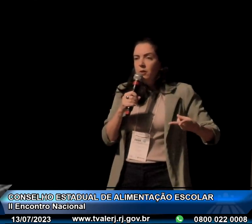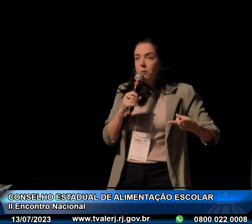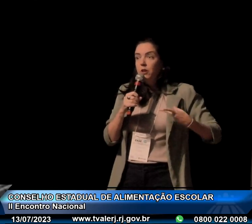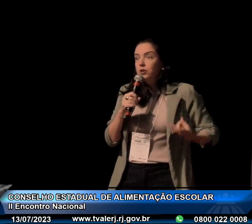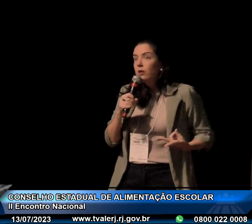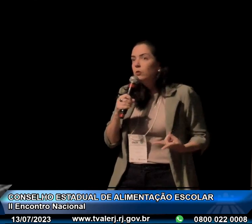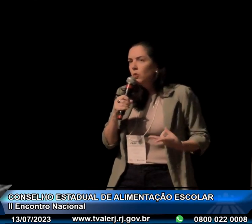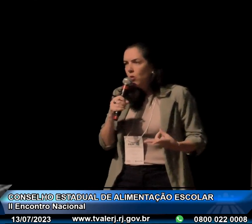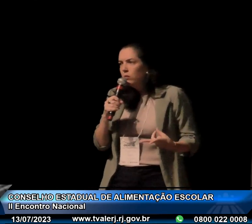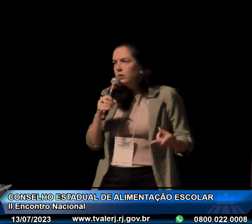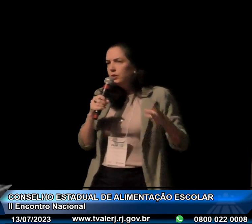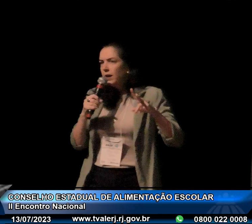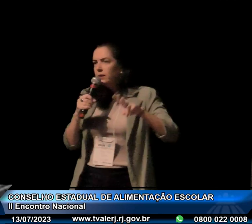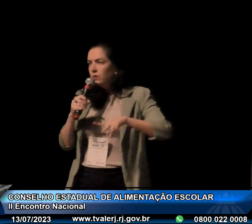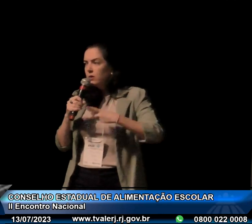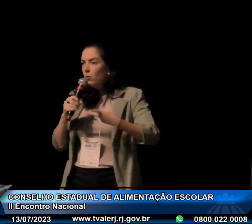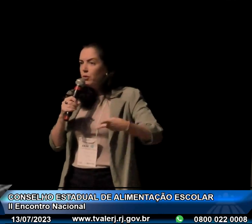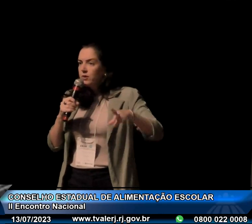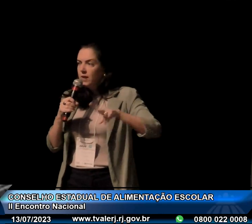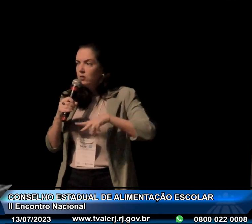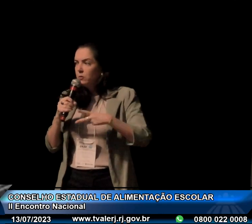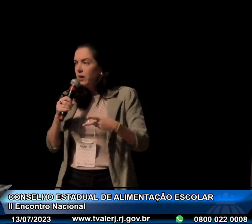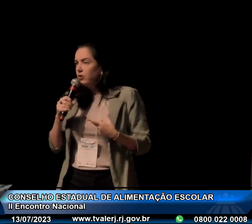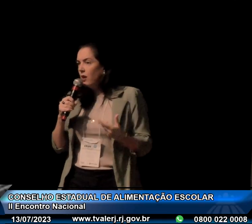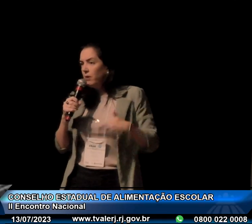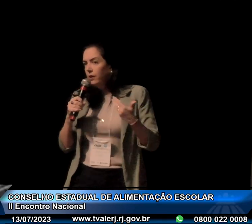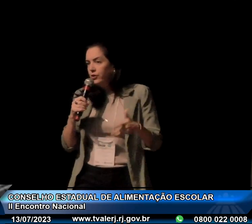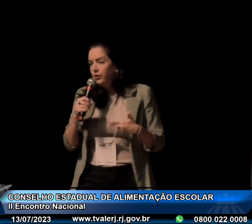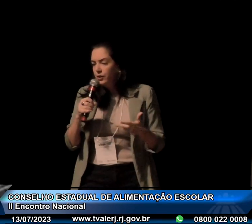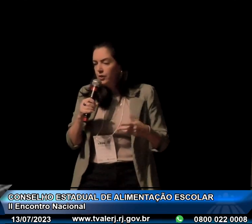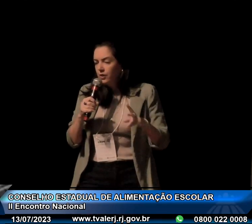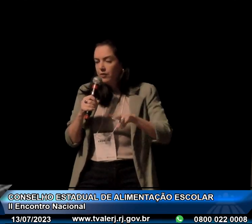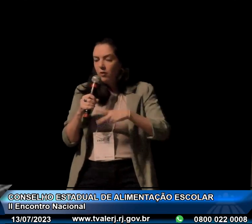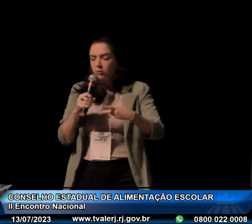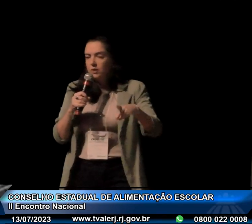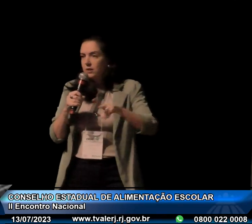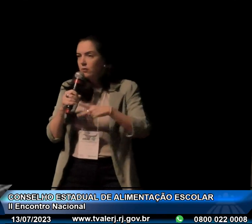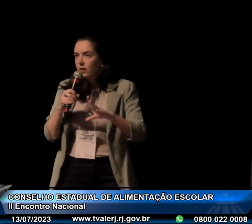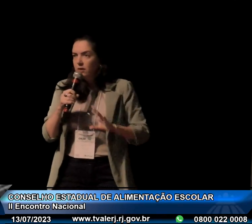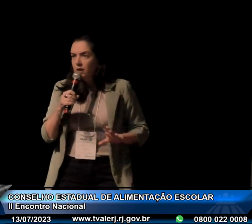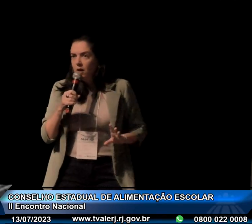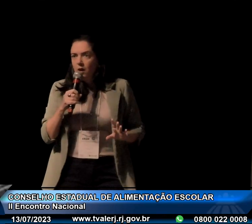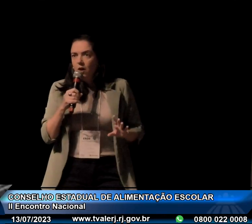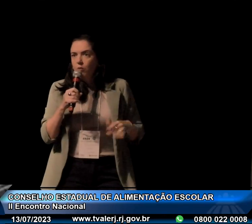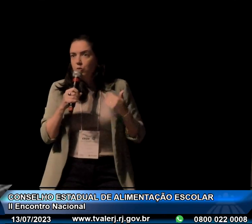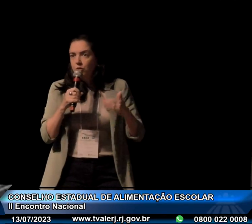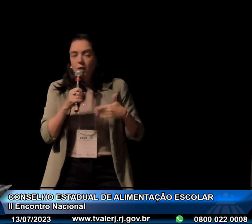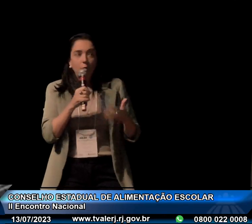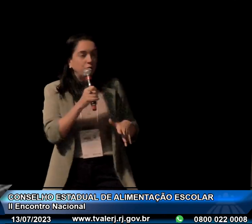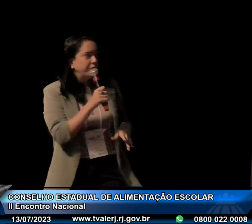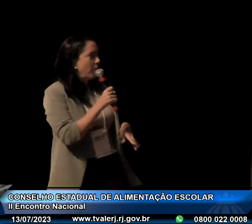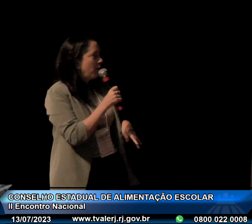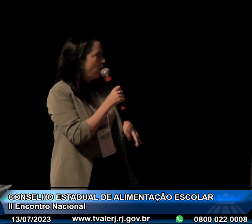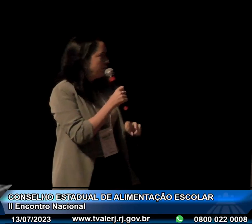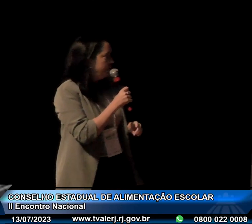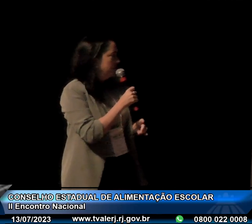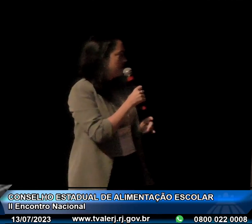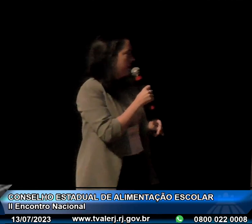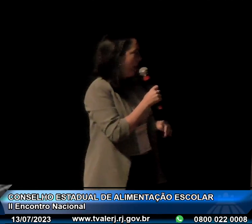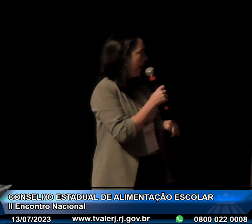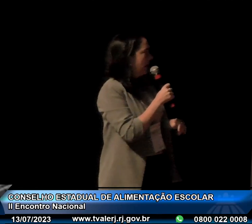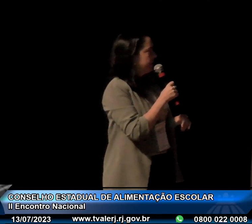e prestando contas né Então esse é um processo praticamente que vai acontecendo ali ao mesmo tempo de forma